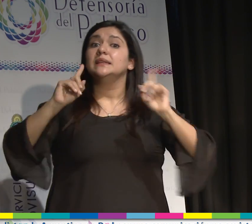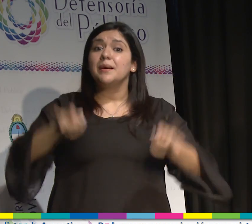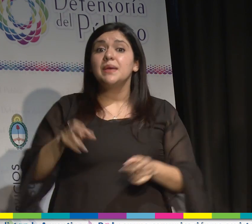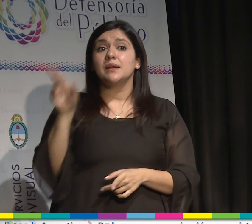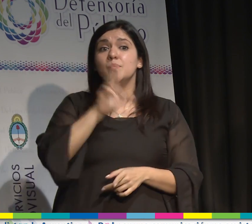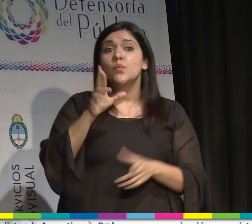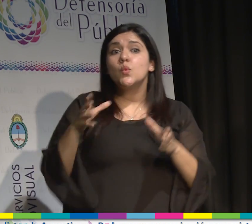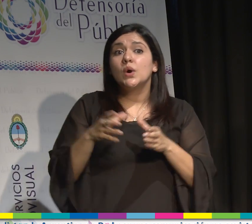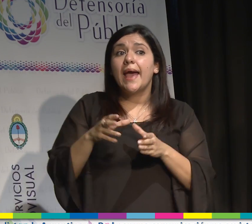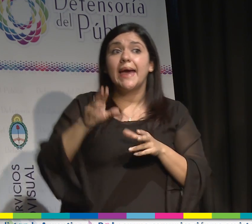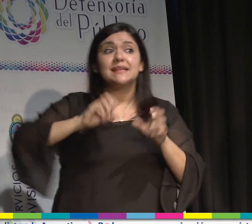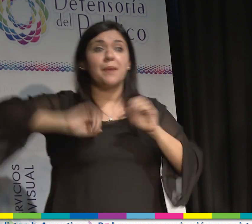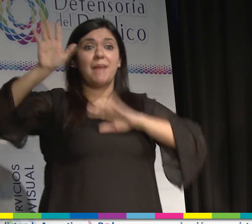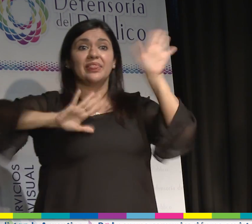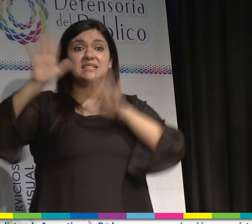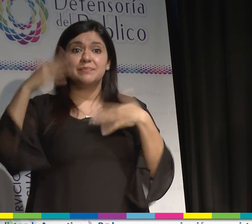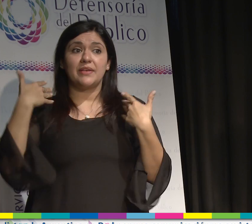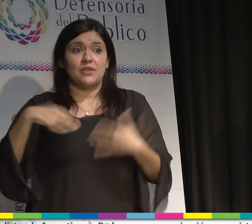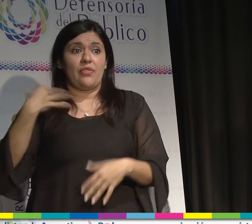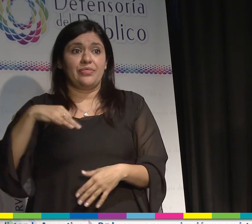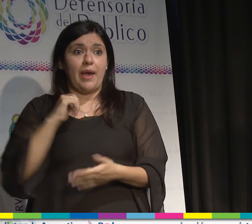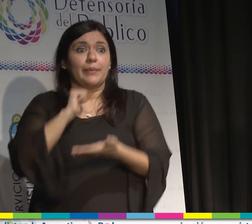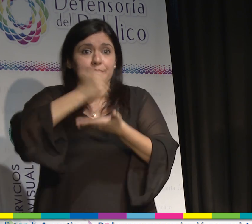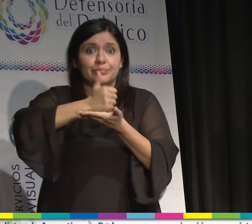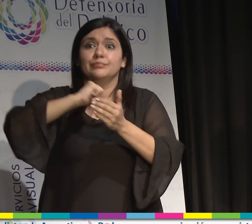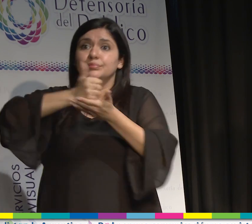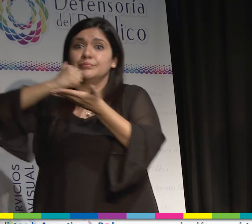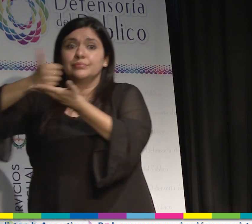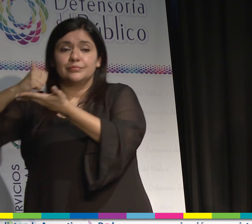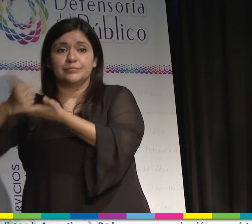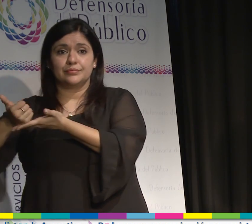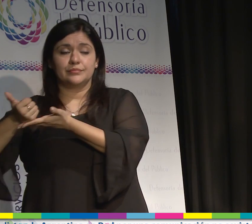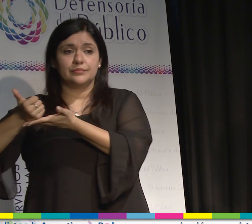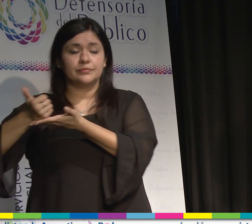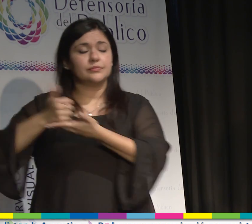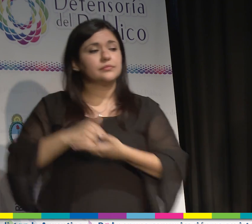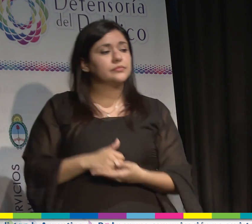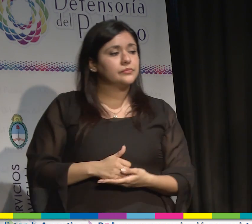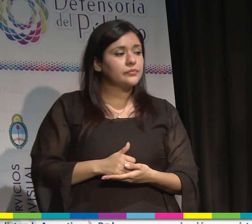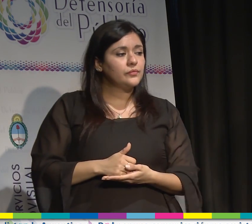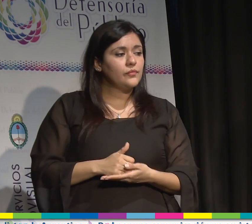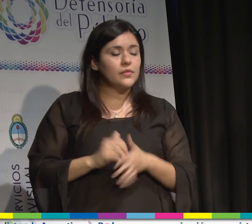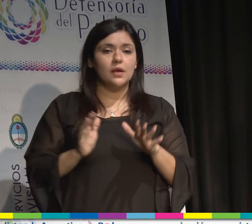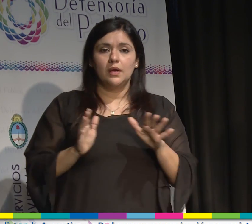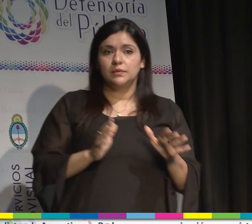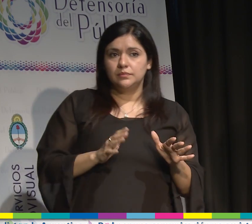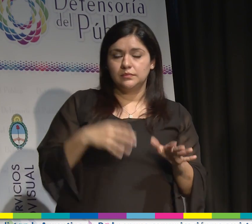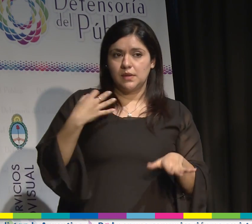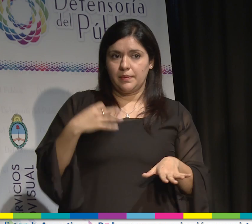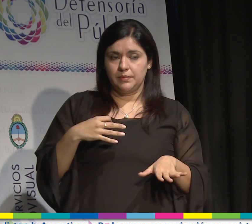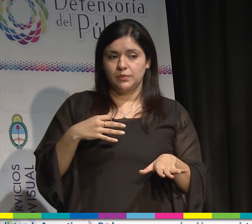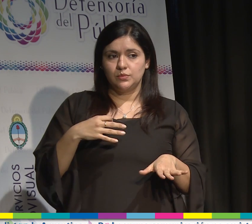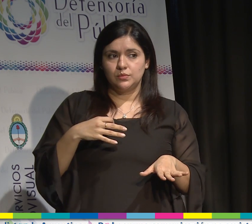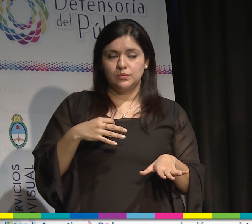en el desarrollo de los medios de comunicación en argentina por un lado reconociendo